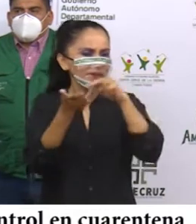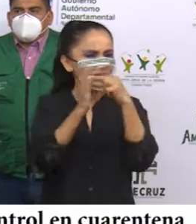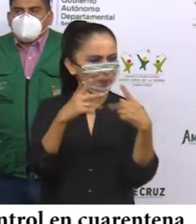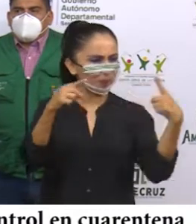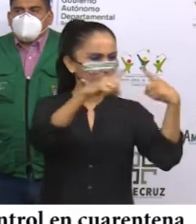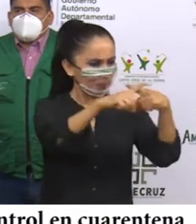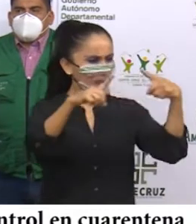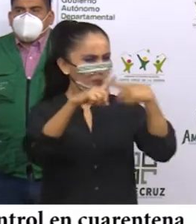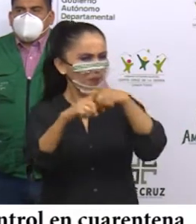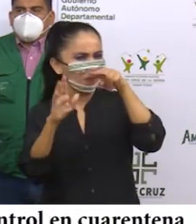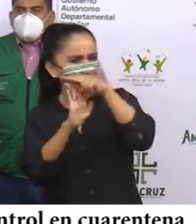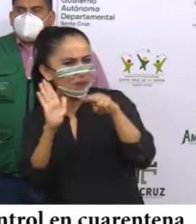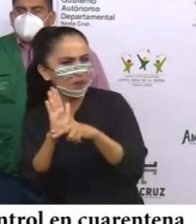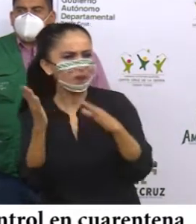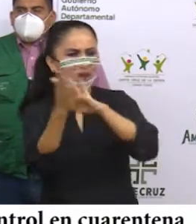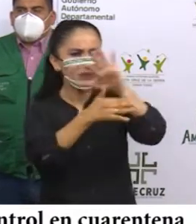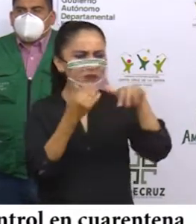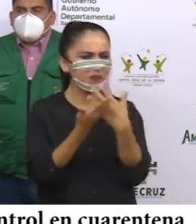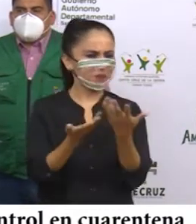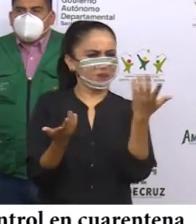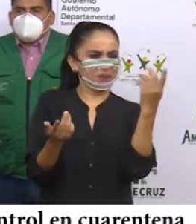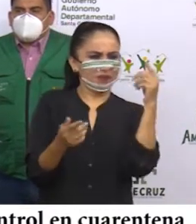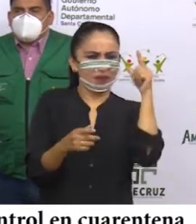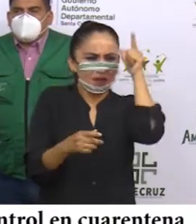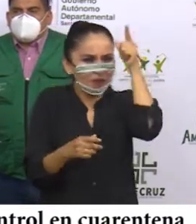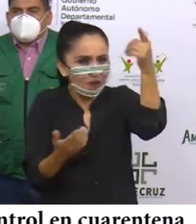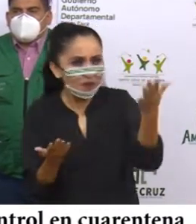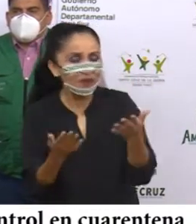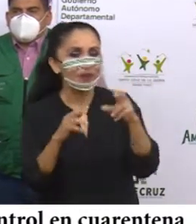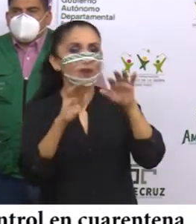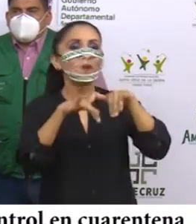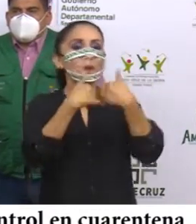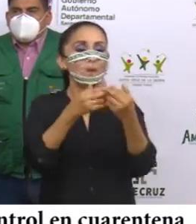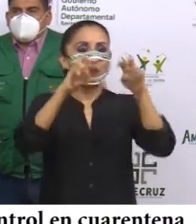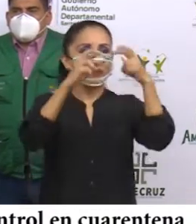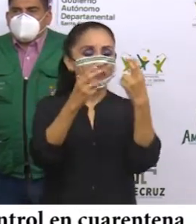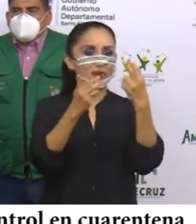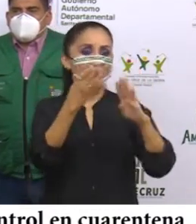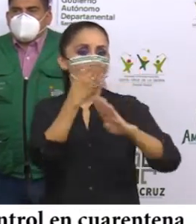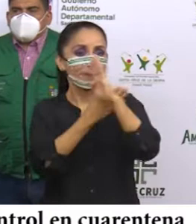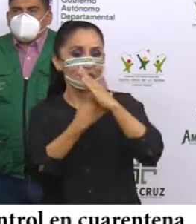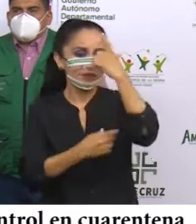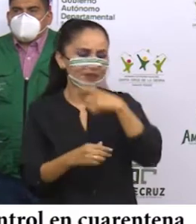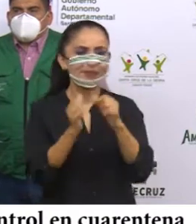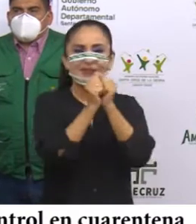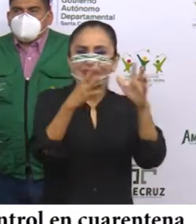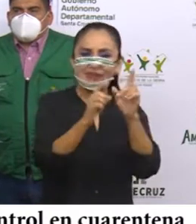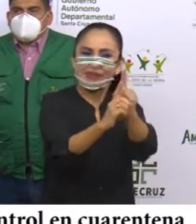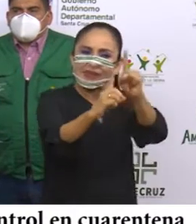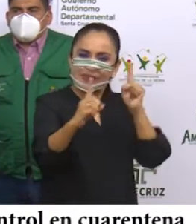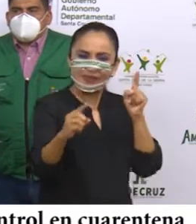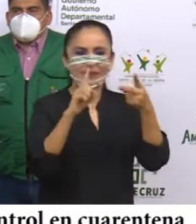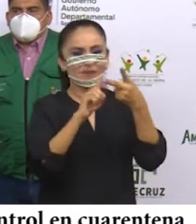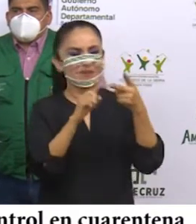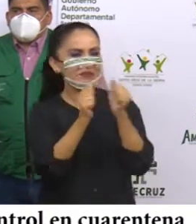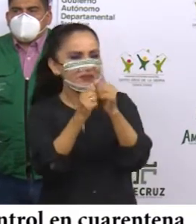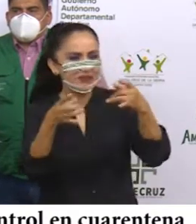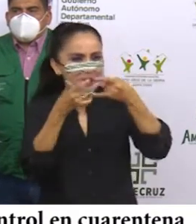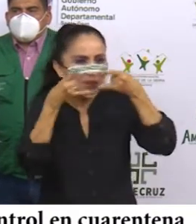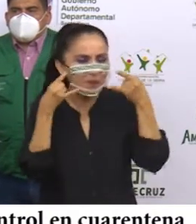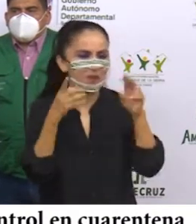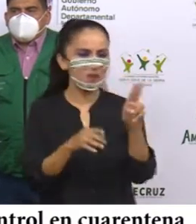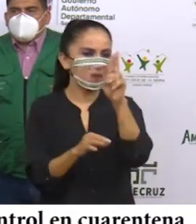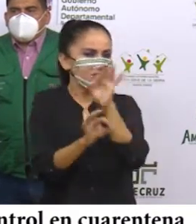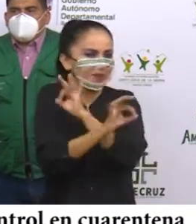de toda normativa y de toda congruencia respecto al tema de manejo de bioseguridad. Sin el distanciamiento, sin el uso de los